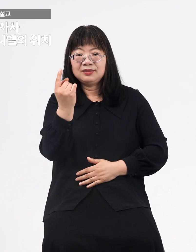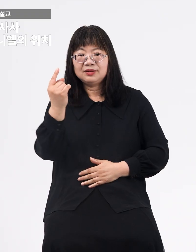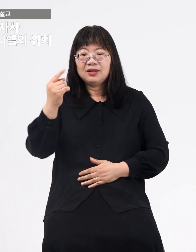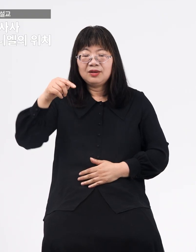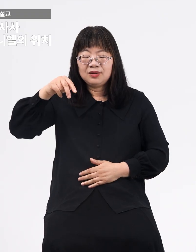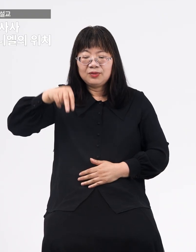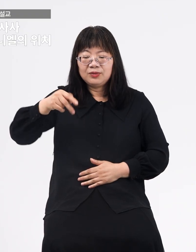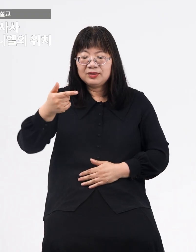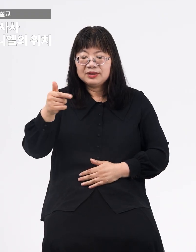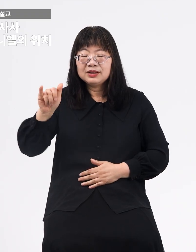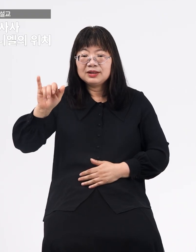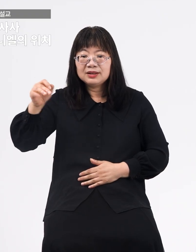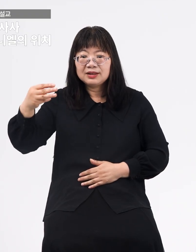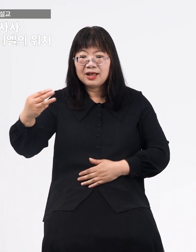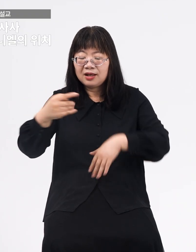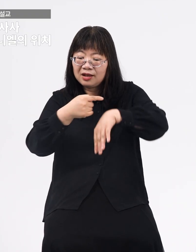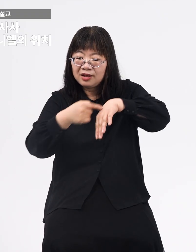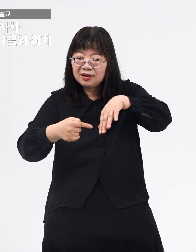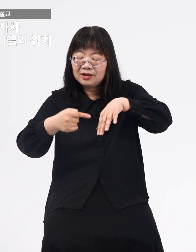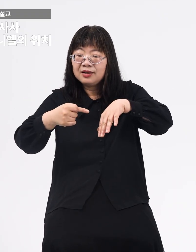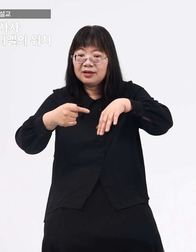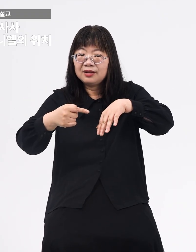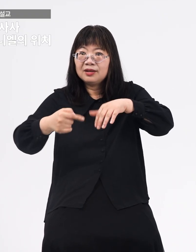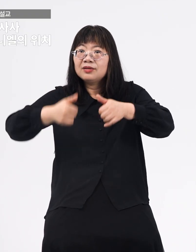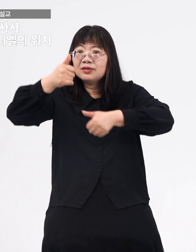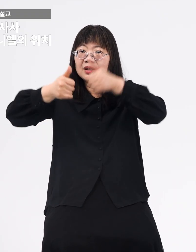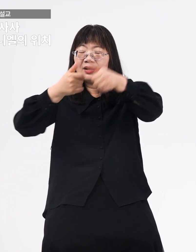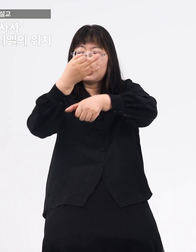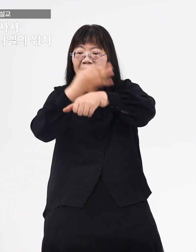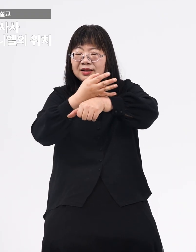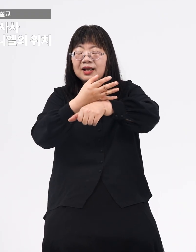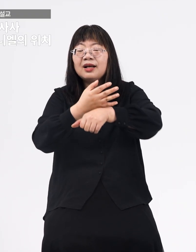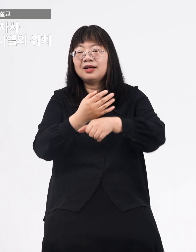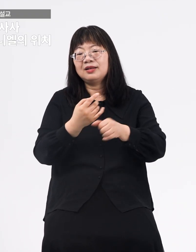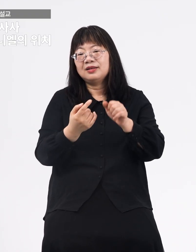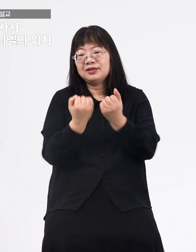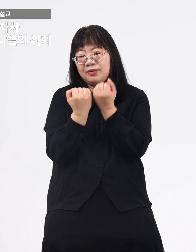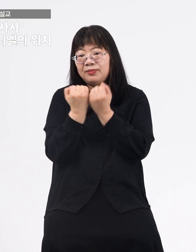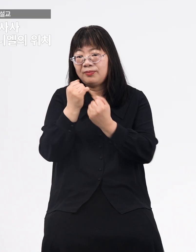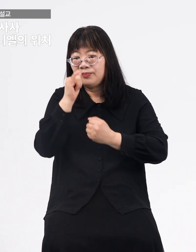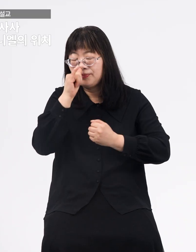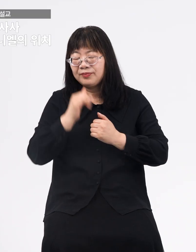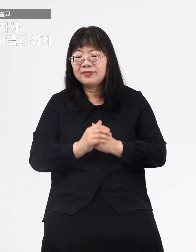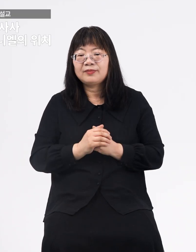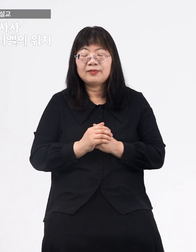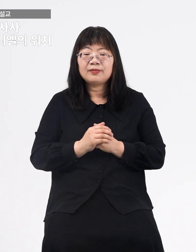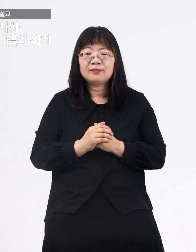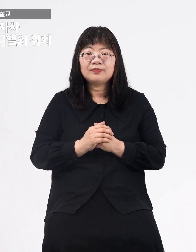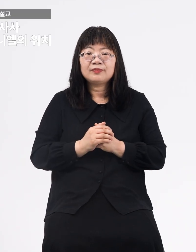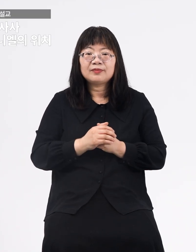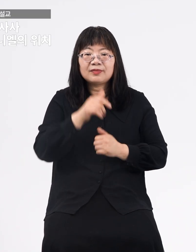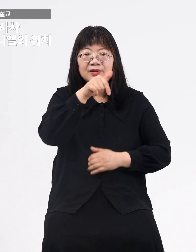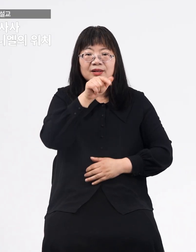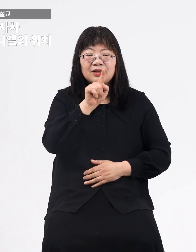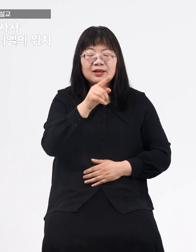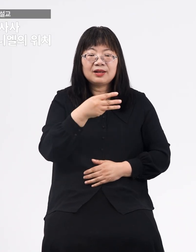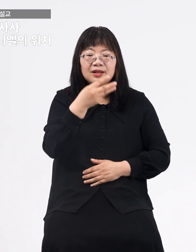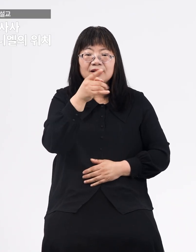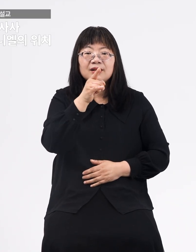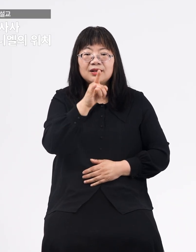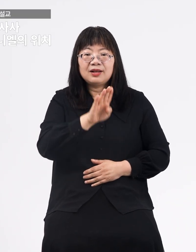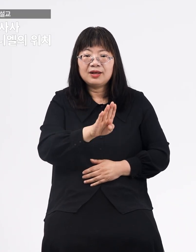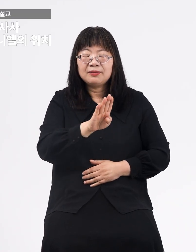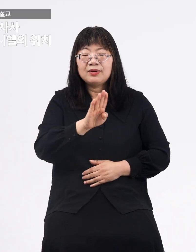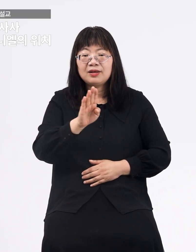그 혈통이 간단하게 소개되어 있습니다. 이렇게 소개되어 있습니다. 곧 갈렙의